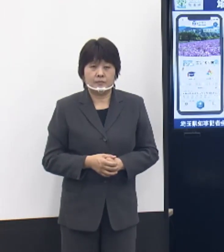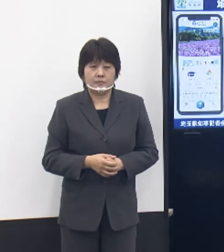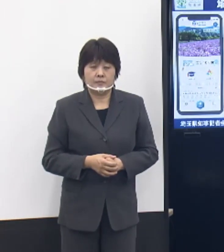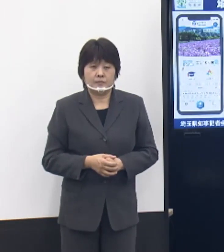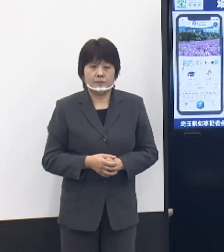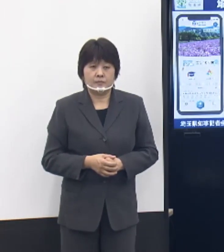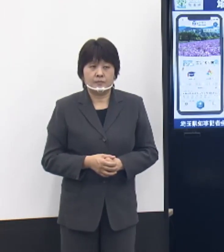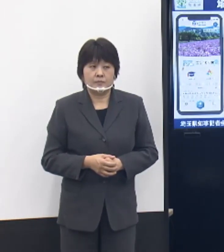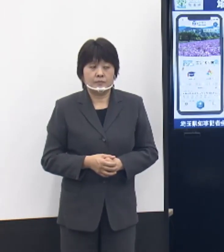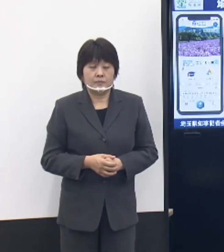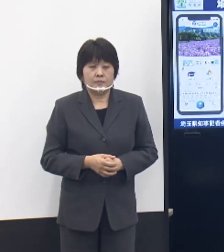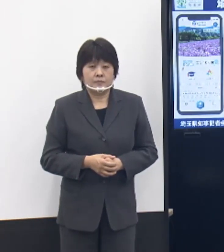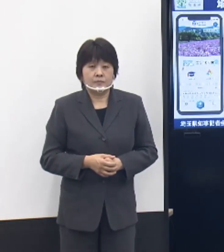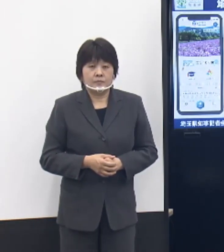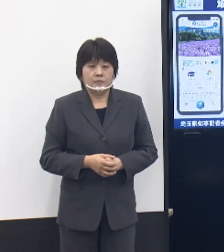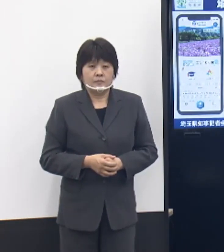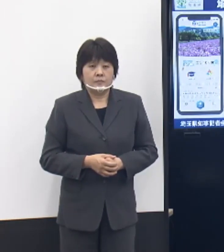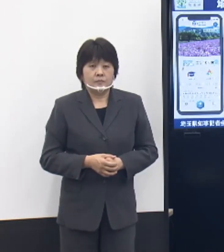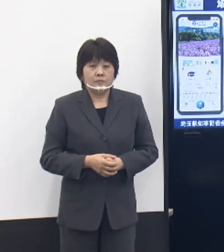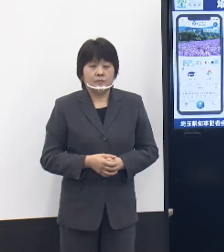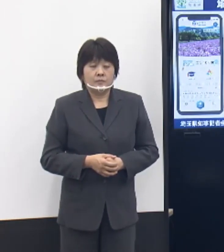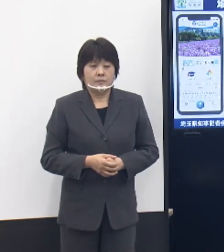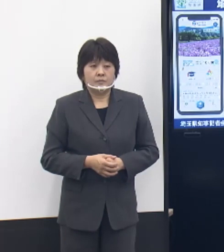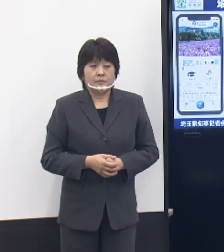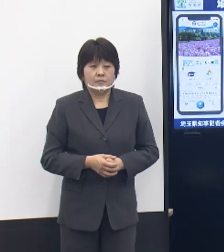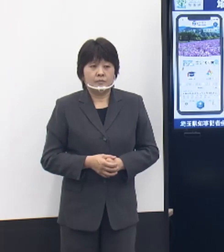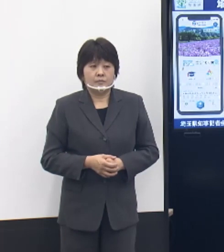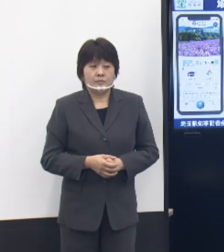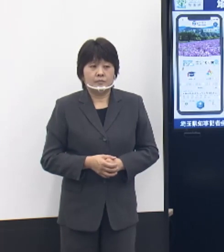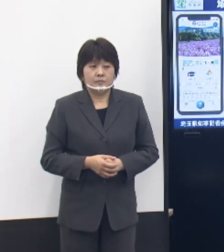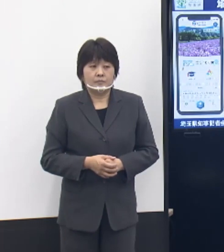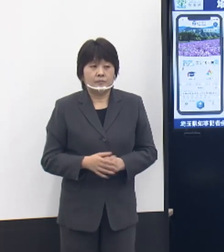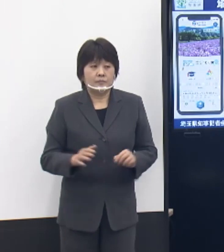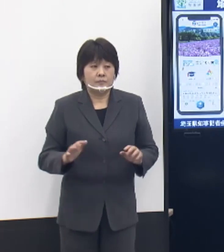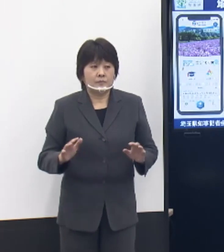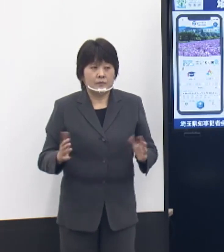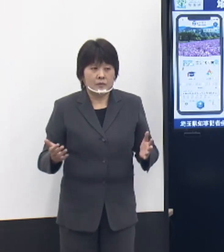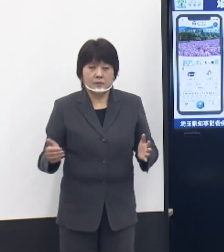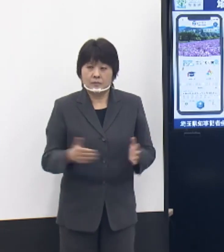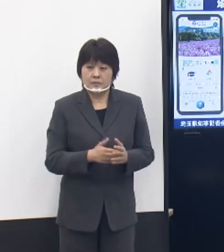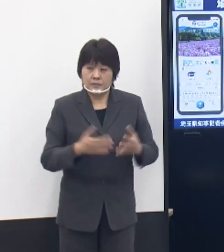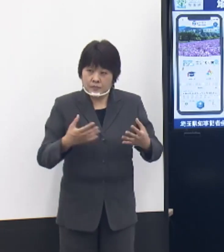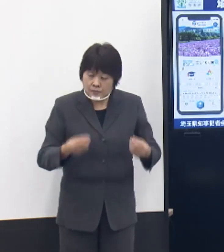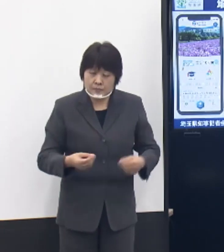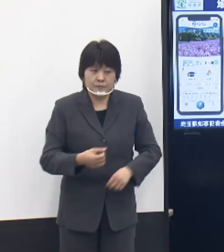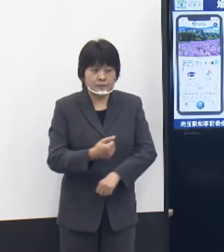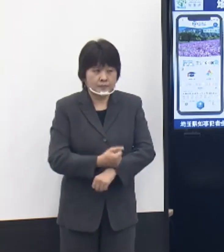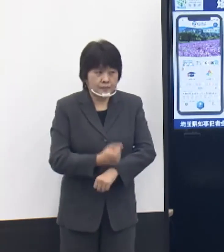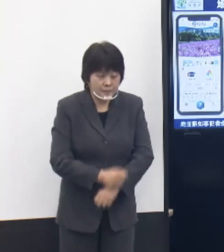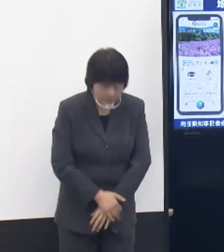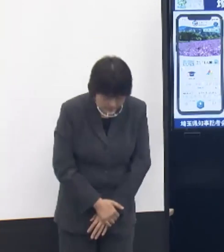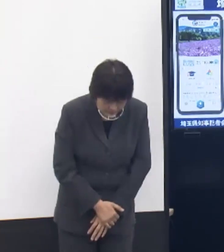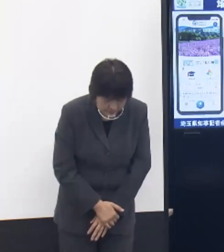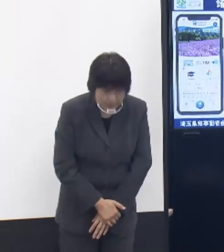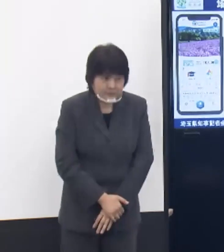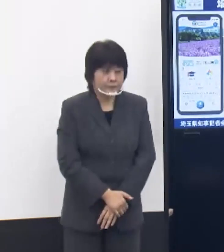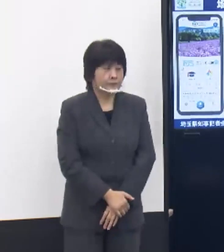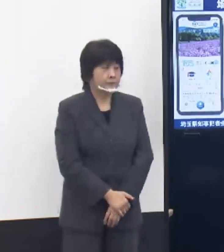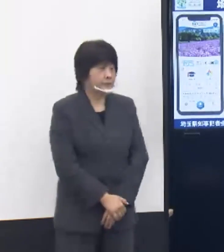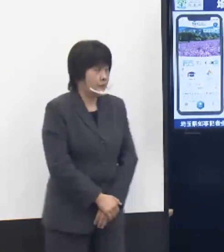よろしいでしょうか。なければ以上です。どうもありがとうございました。 はい、どうもお疲れ様でした。